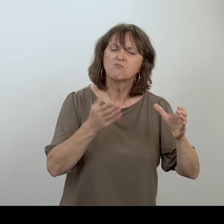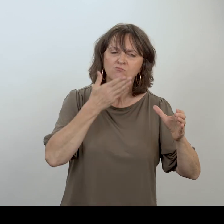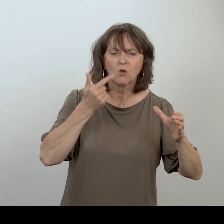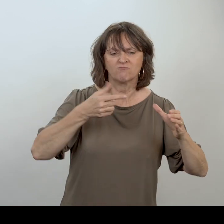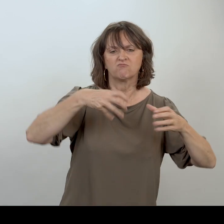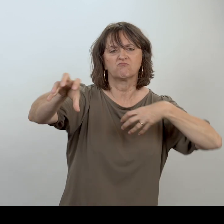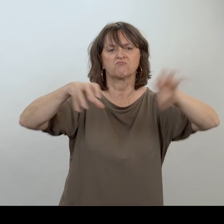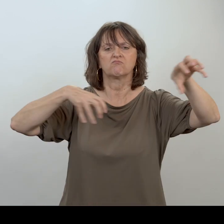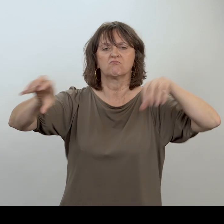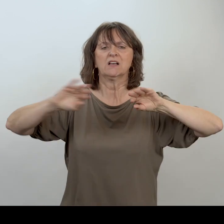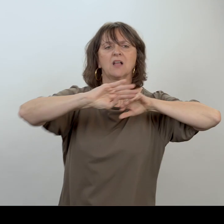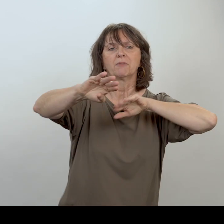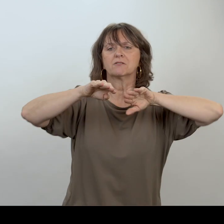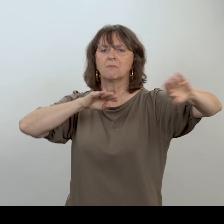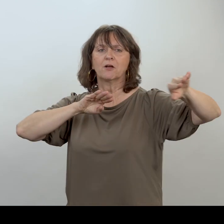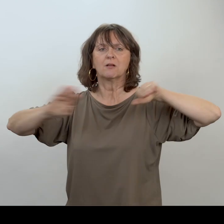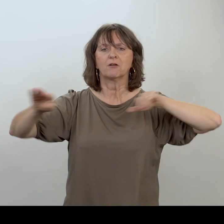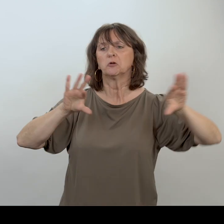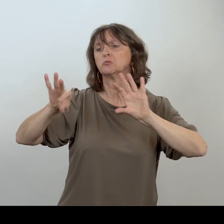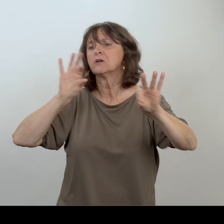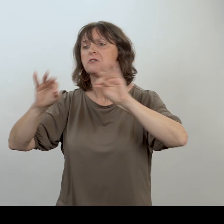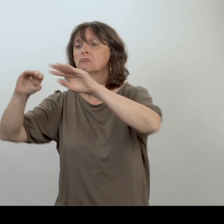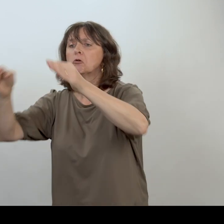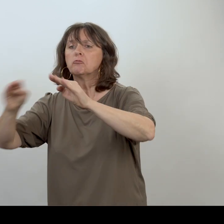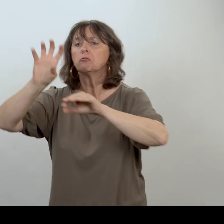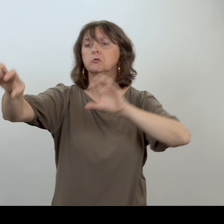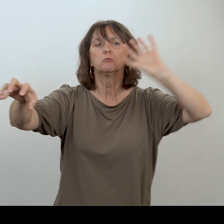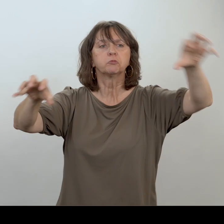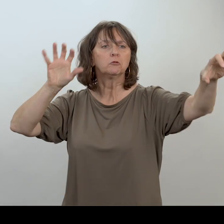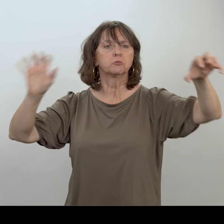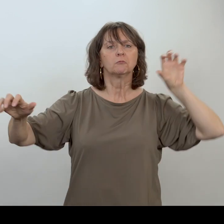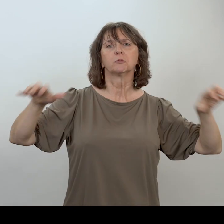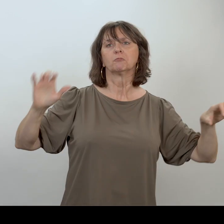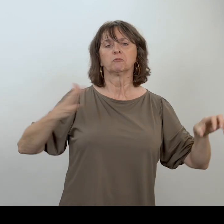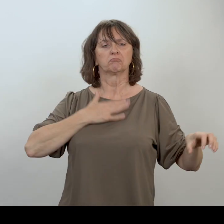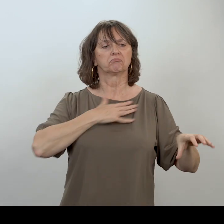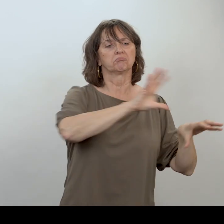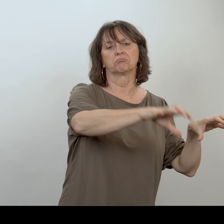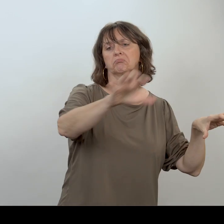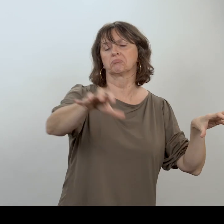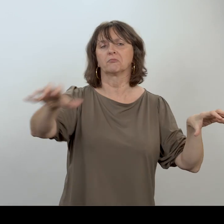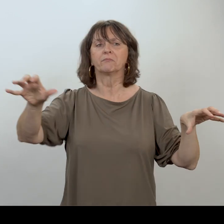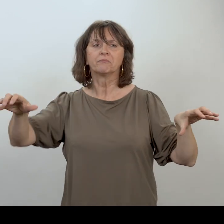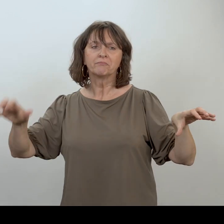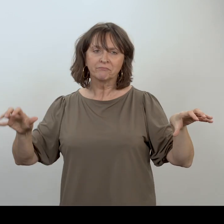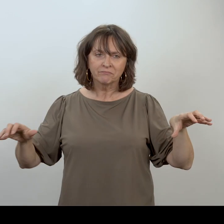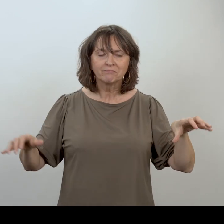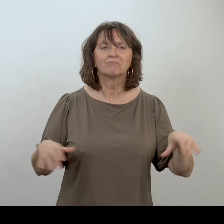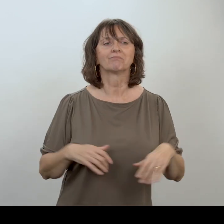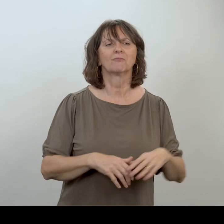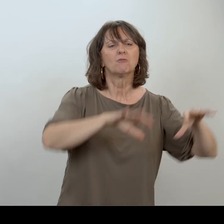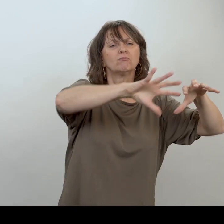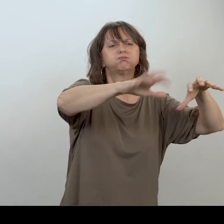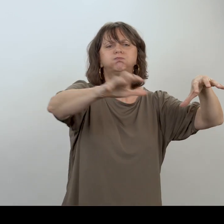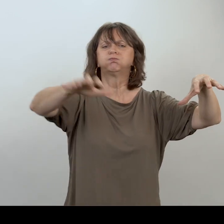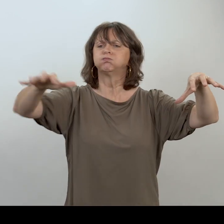frères. Alors ils décidèrent de se séparer, chacun des buffles choisissant pour son pâturage l'une des